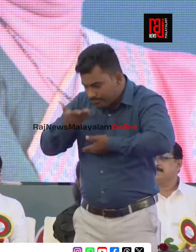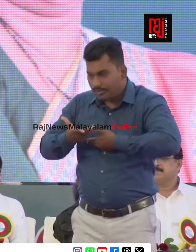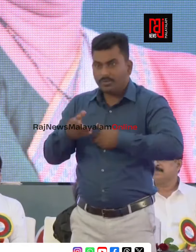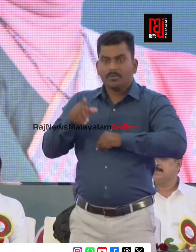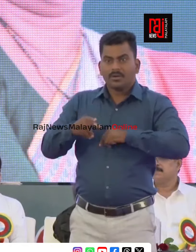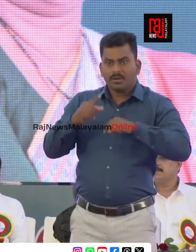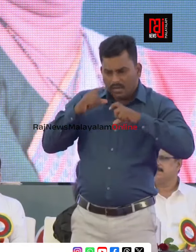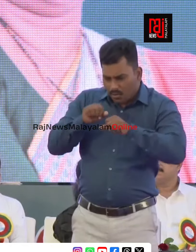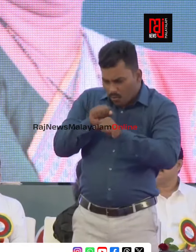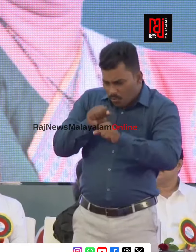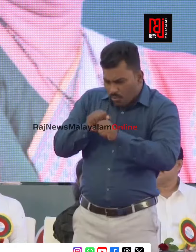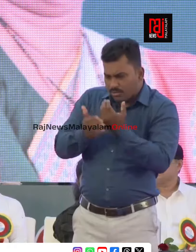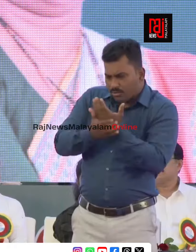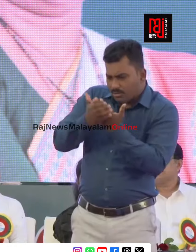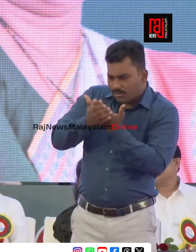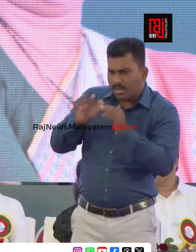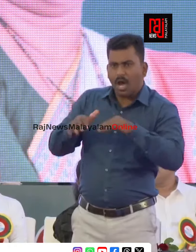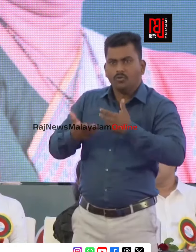ലഭ്യമാക്കുകയാണ്.